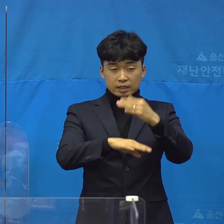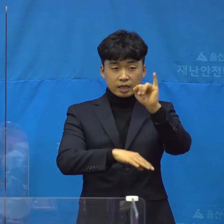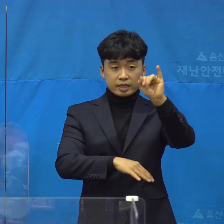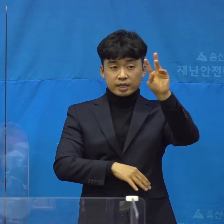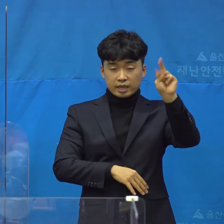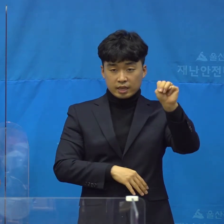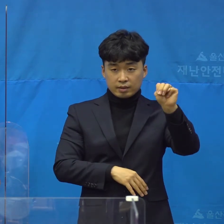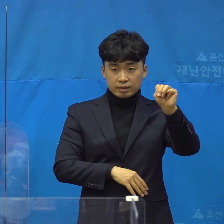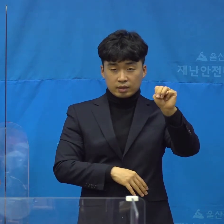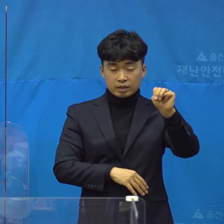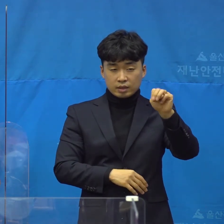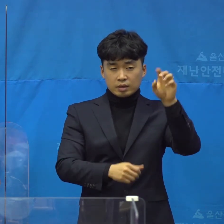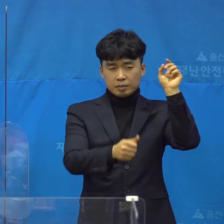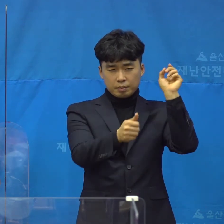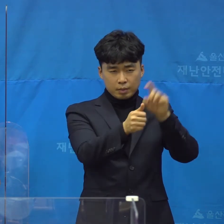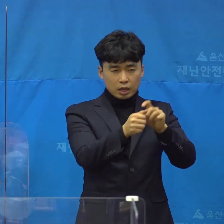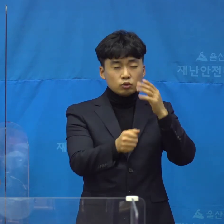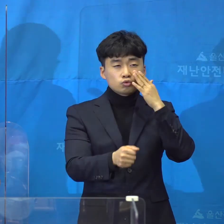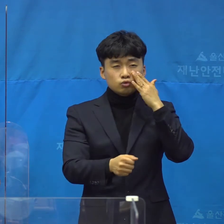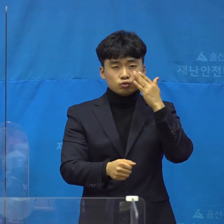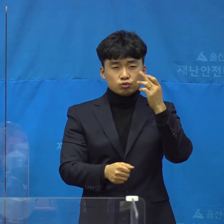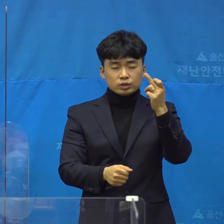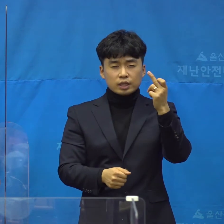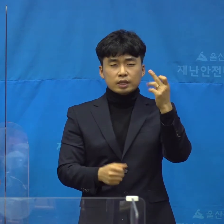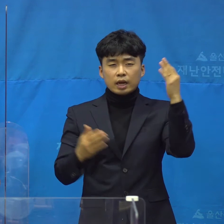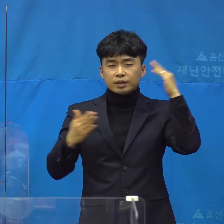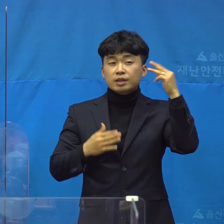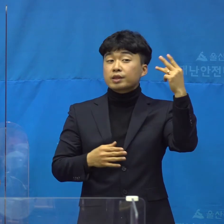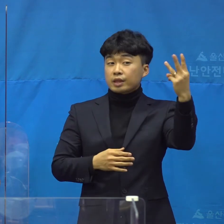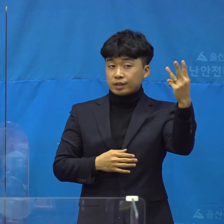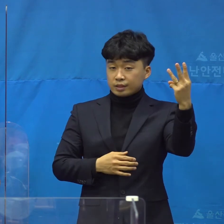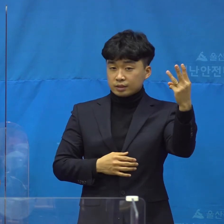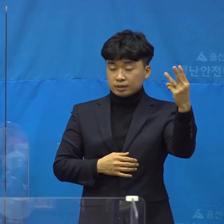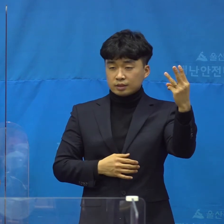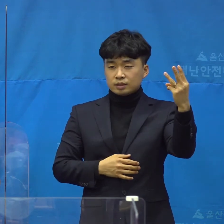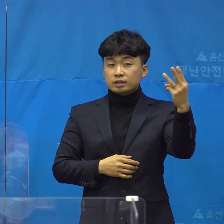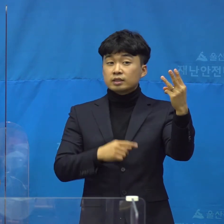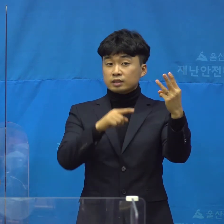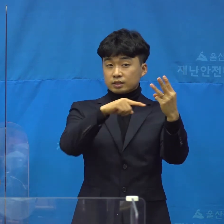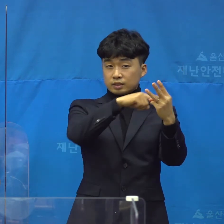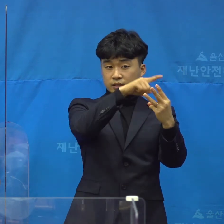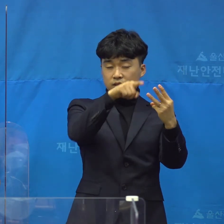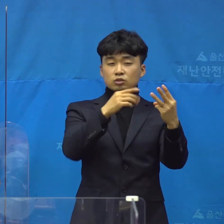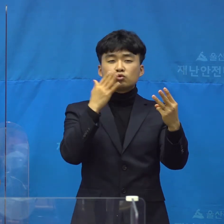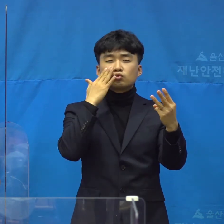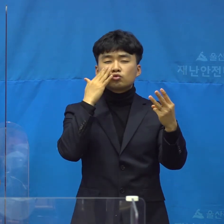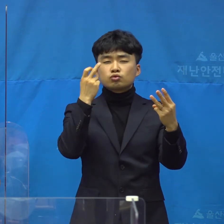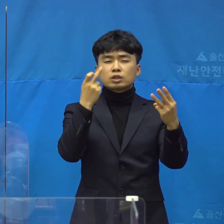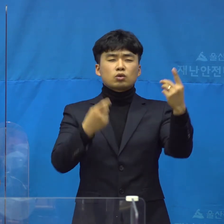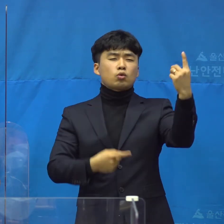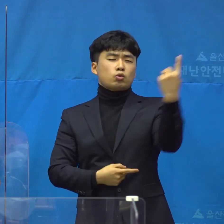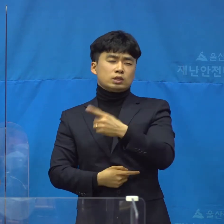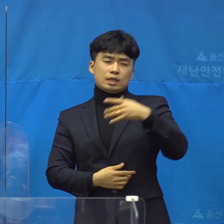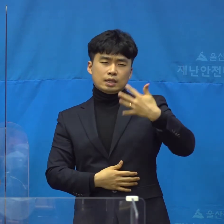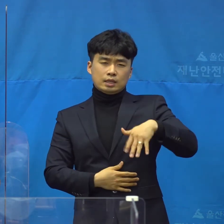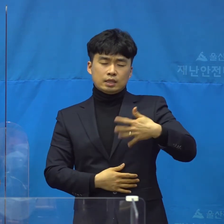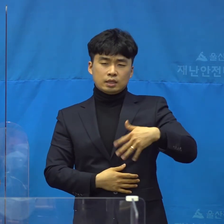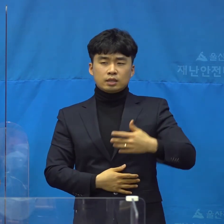IME 확진자 중에 울산 그 학생 3명이 있는데 이 학생들은 울산을 오지를